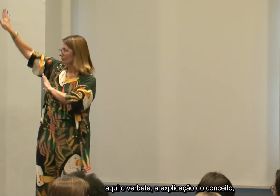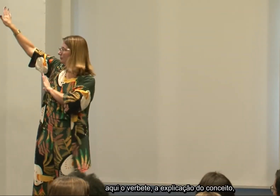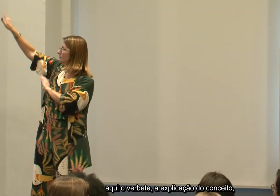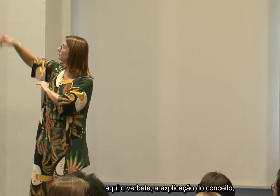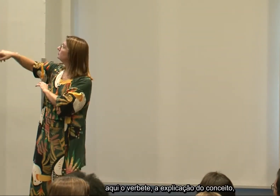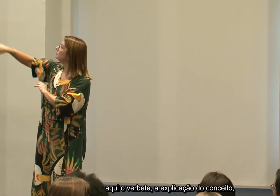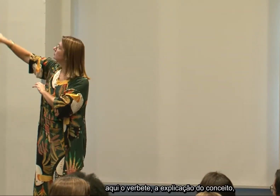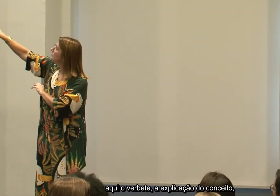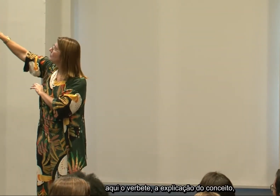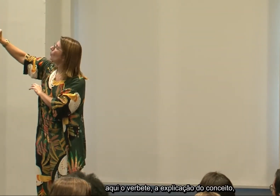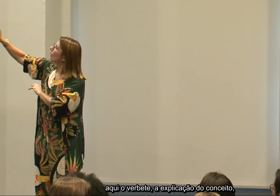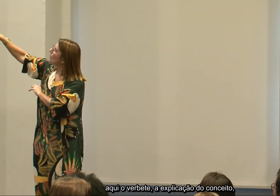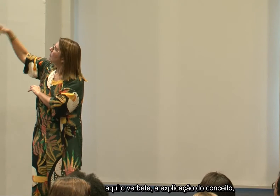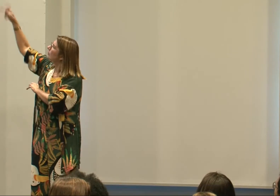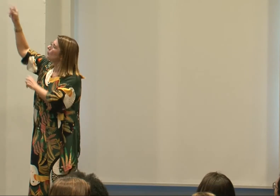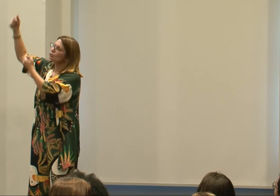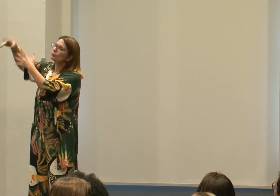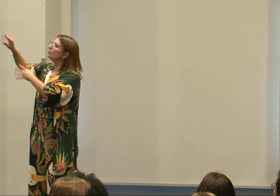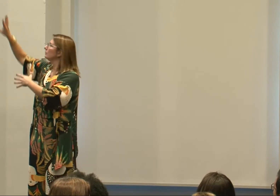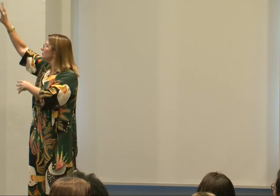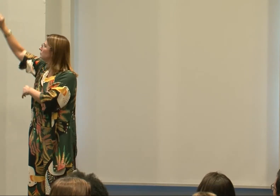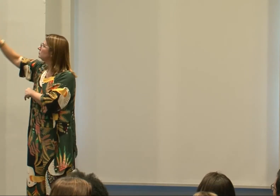aqui o verbete, a explicação do conceito.